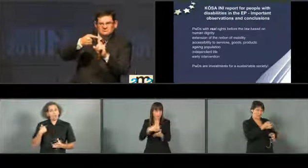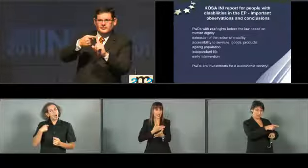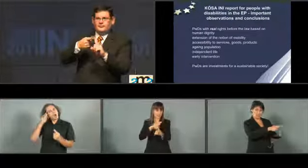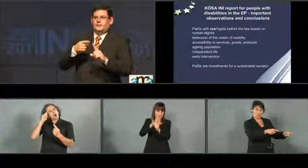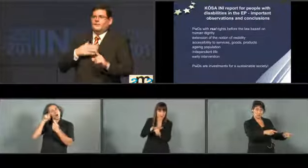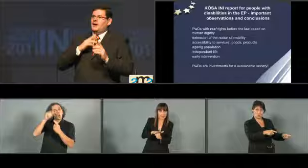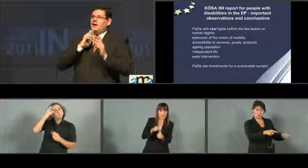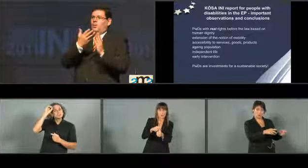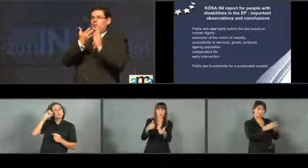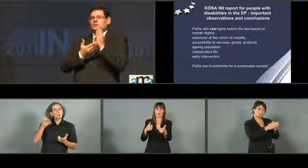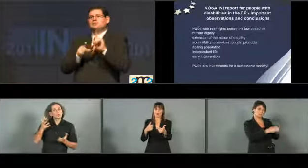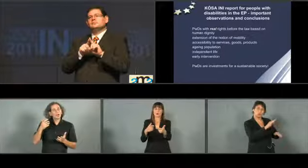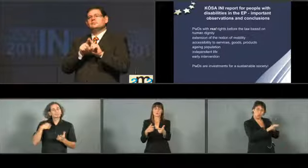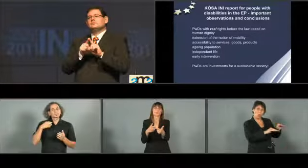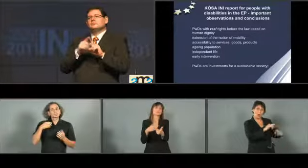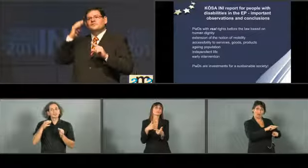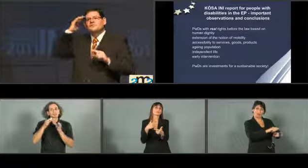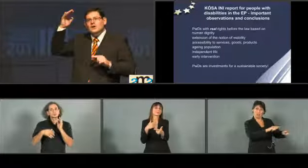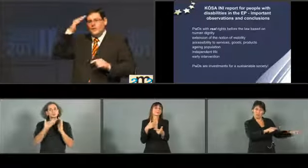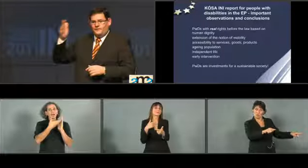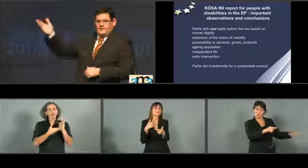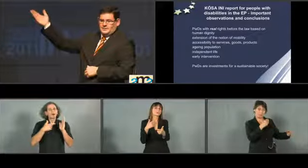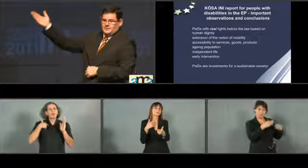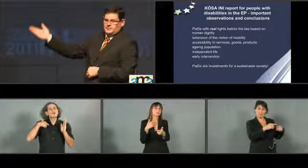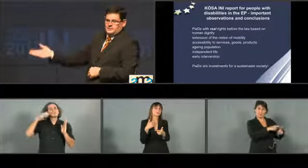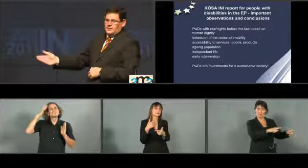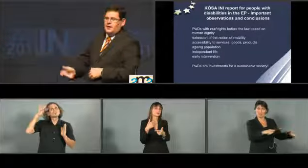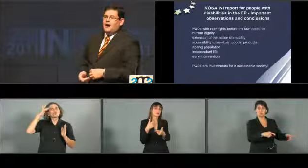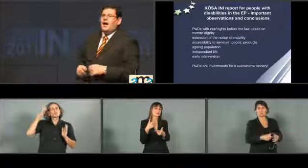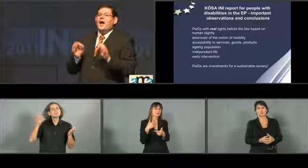n'étaient pas au courant de ce qui se passait dans certains pays.